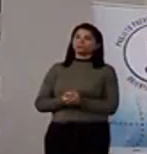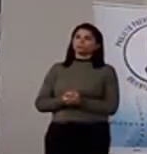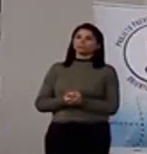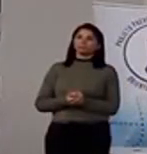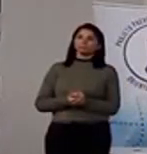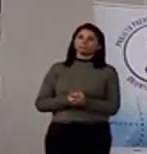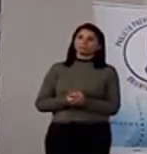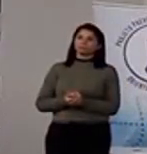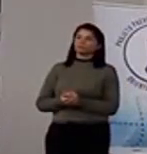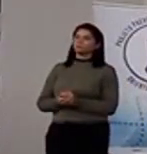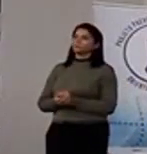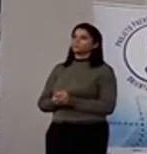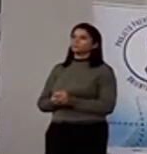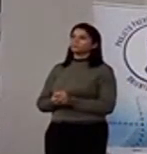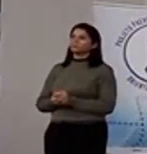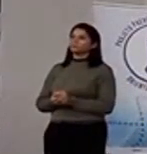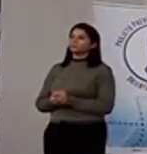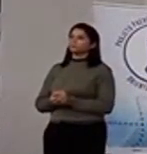né?